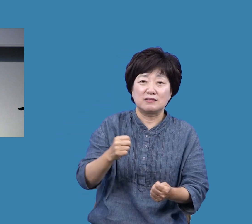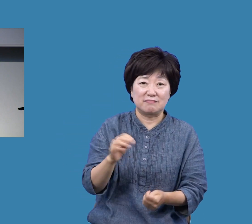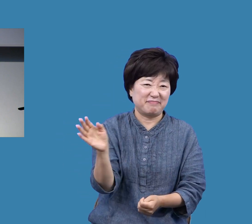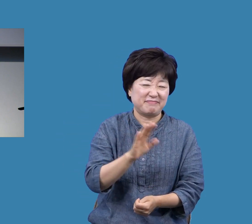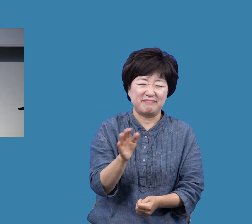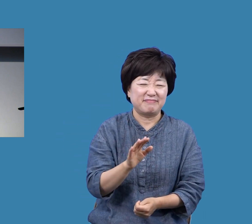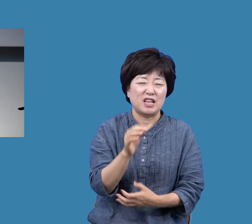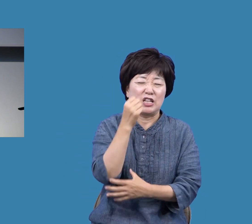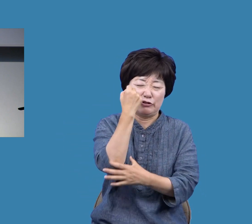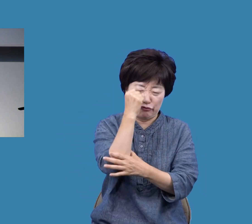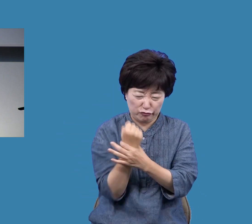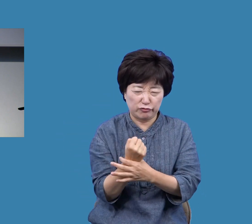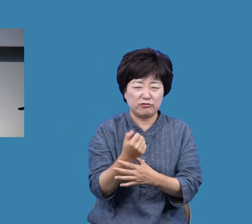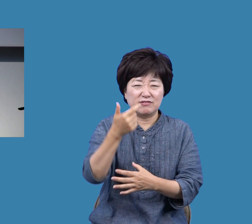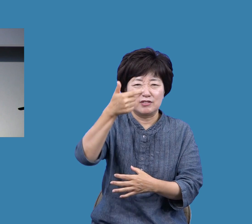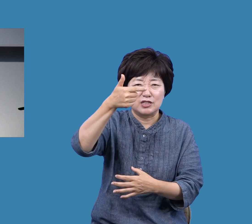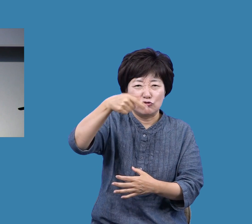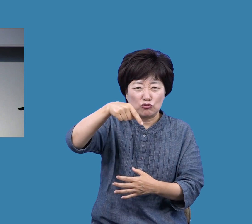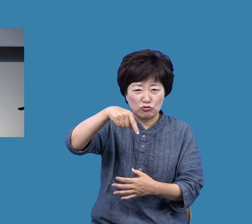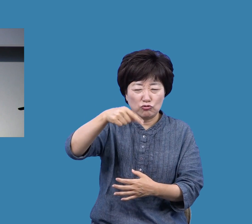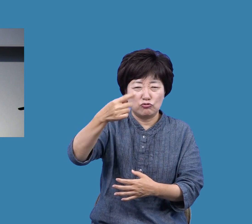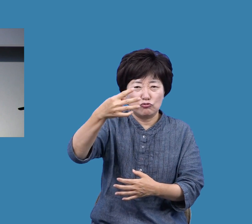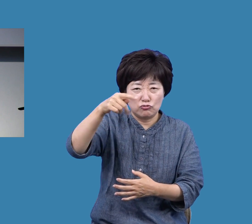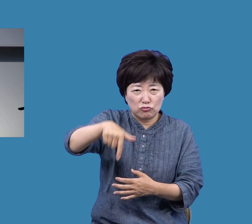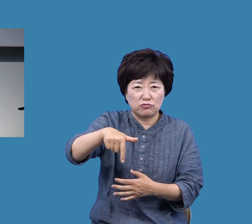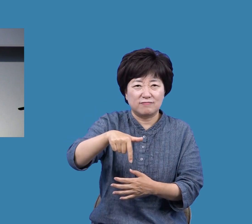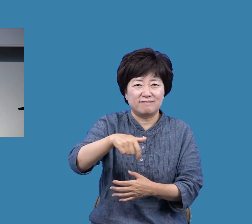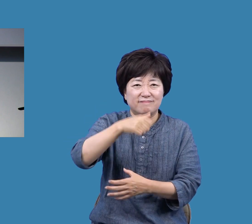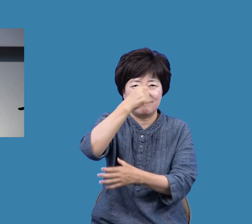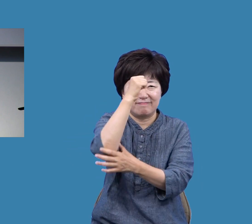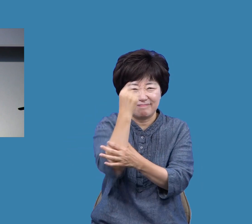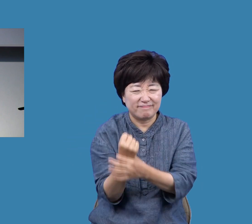그 짬밥이 아니고 누룩이에요.